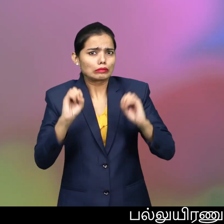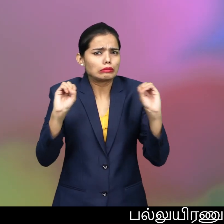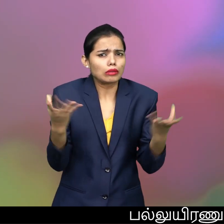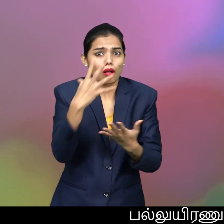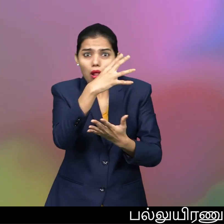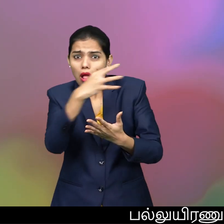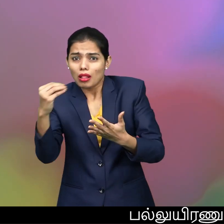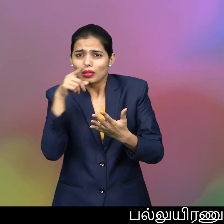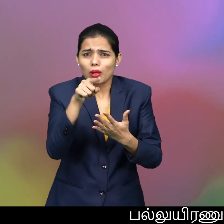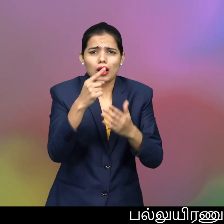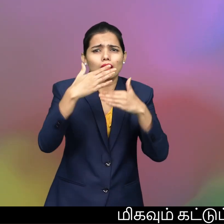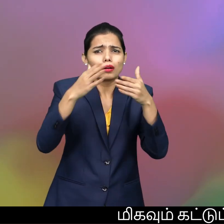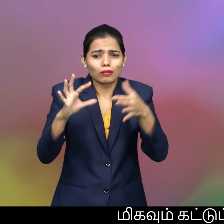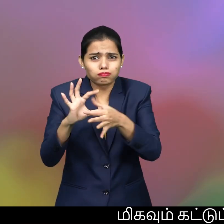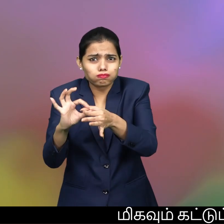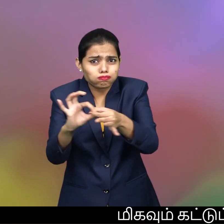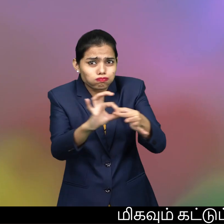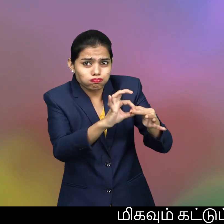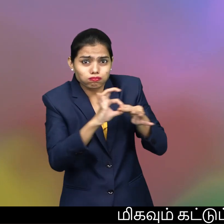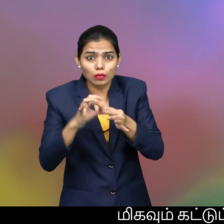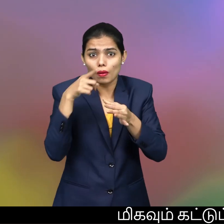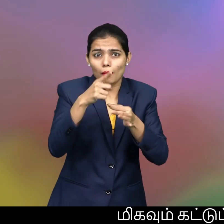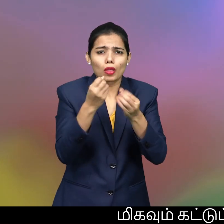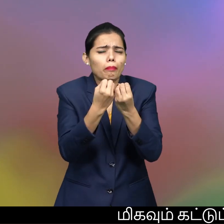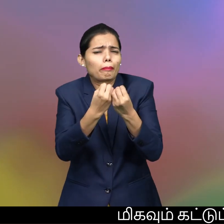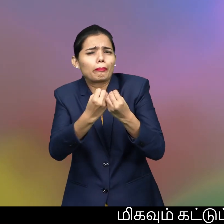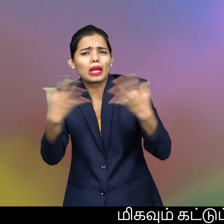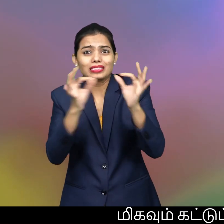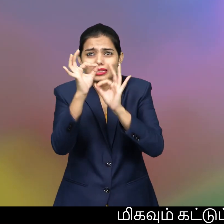பல்லுயிரணு உயிரினங்களில் மிகவும் கட்டுப்படுத்தப்படுகிறது.